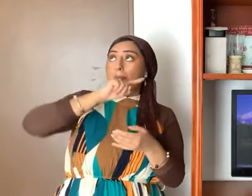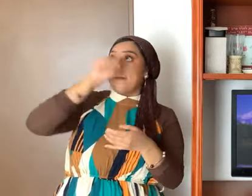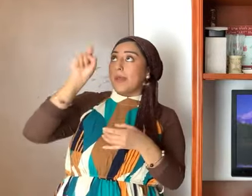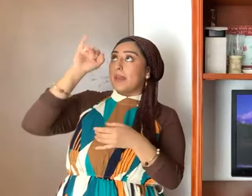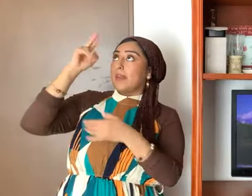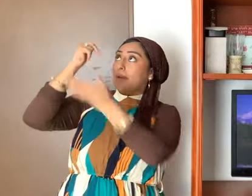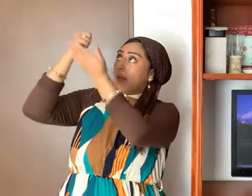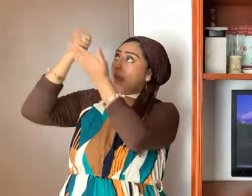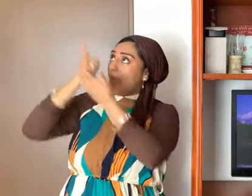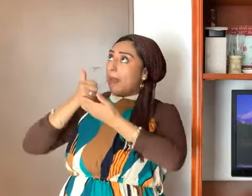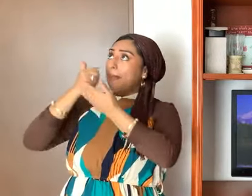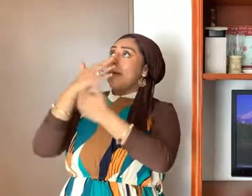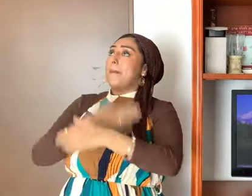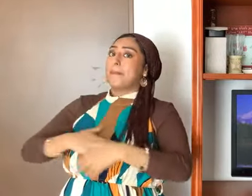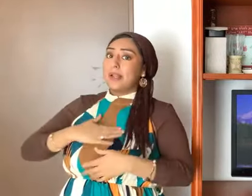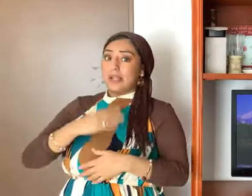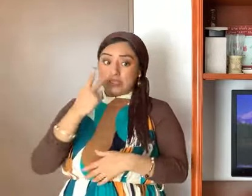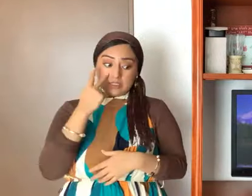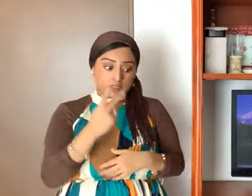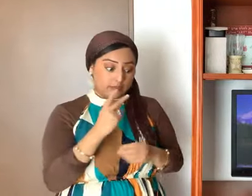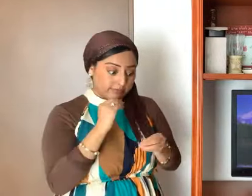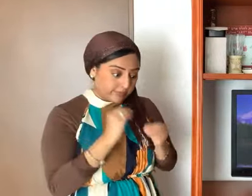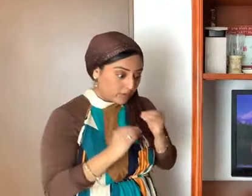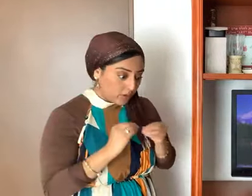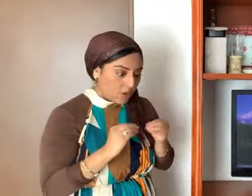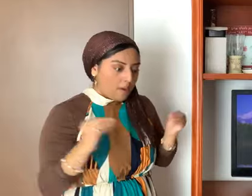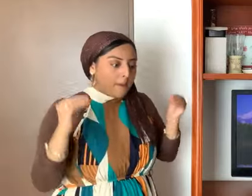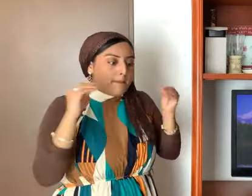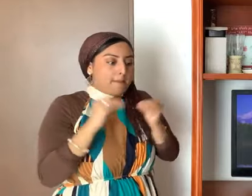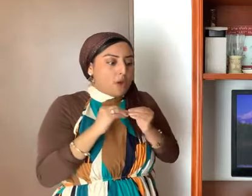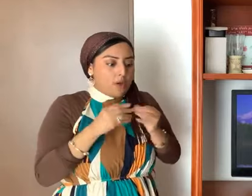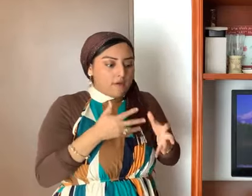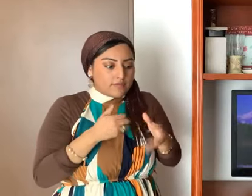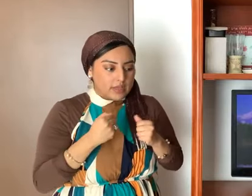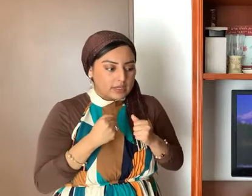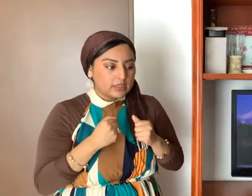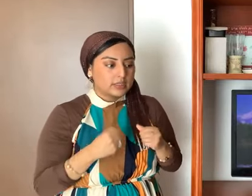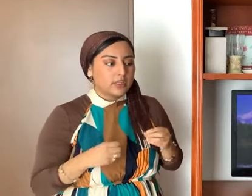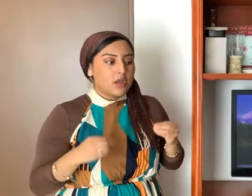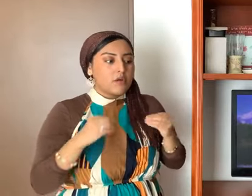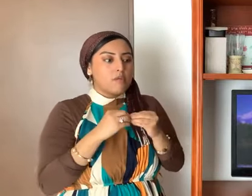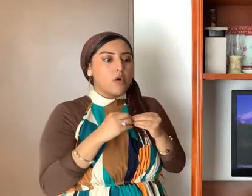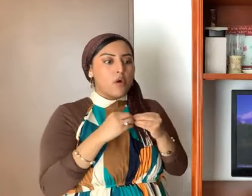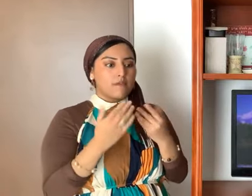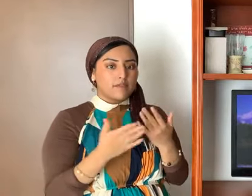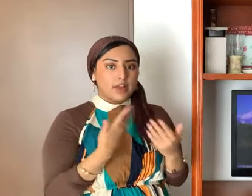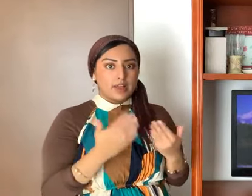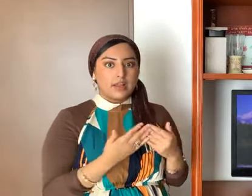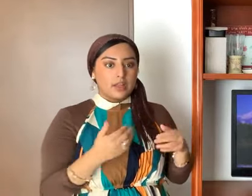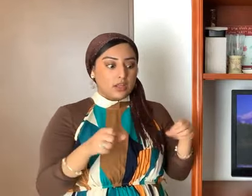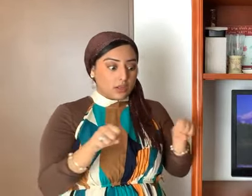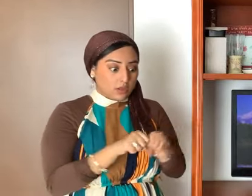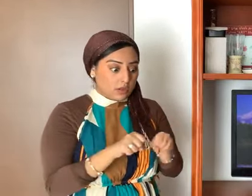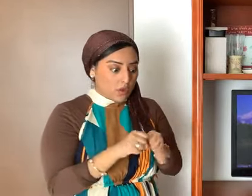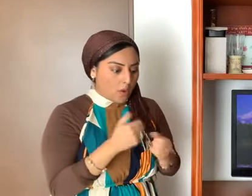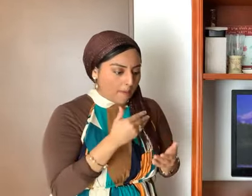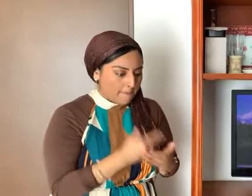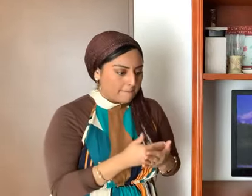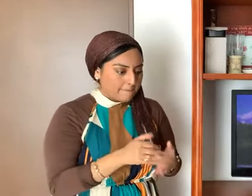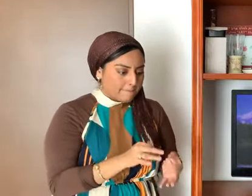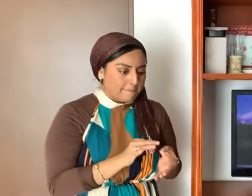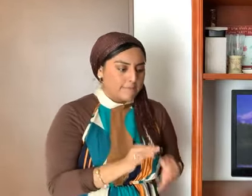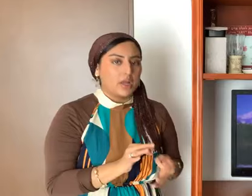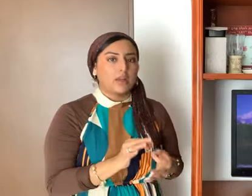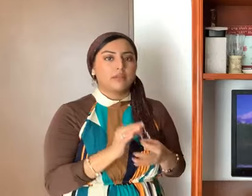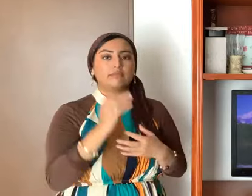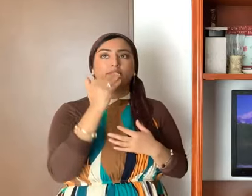pedirle ayuda al Eterno en eso, verás que serás más rápido, que serás más eficiente y que los zapatos quedarán bien para